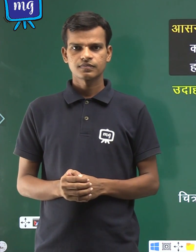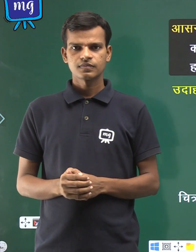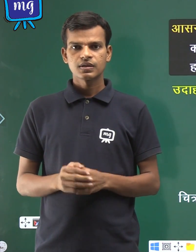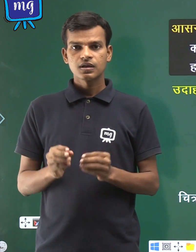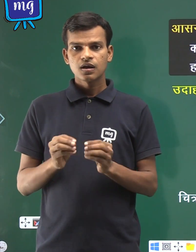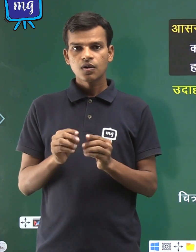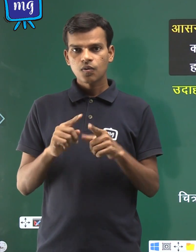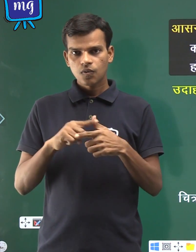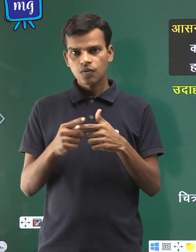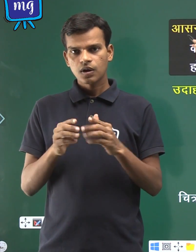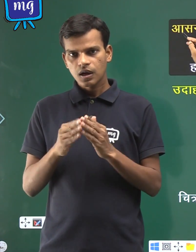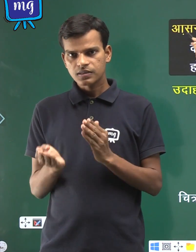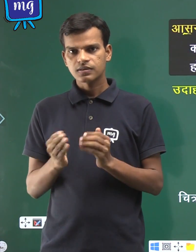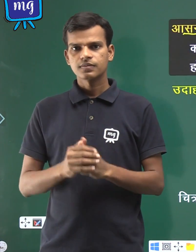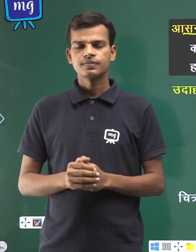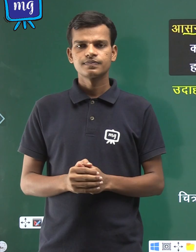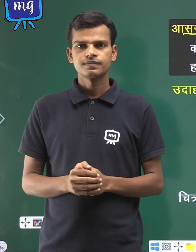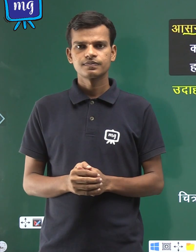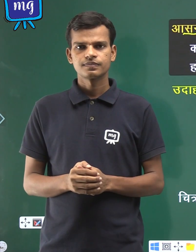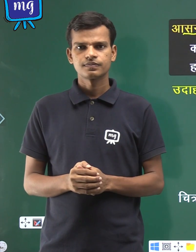आसन कोण।